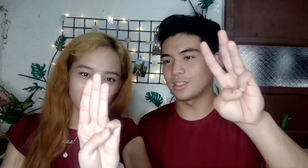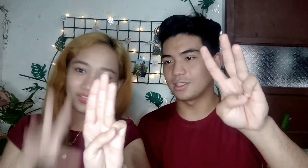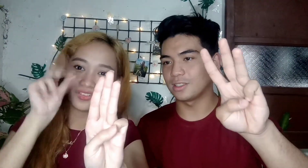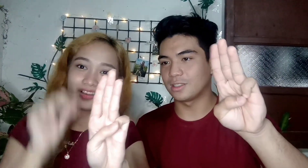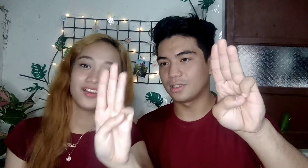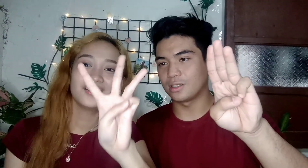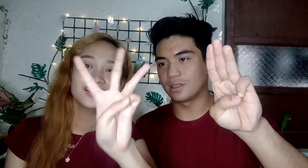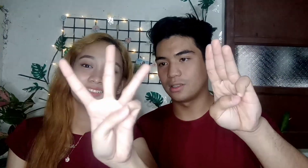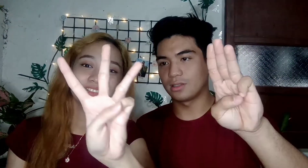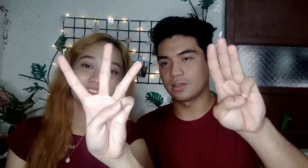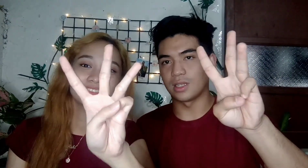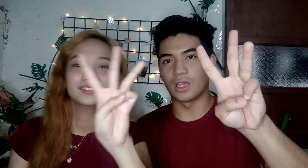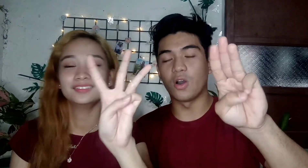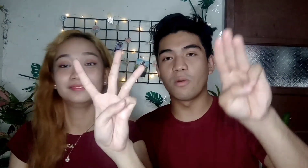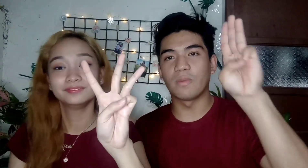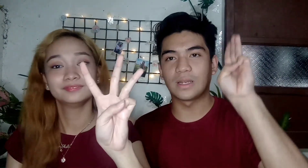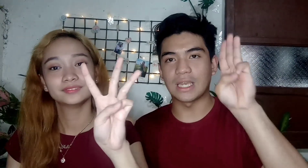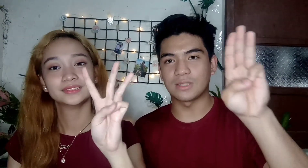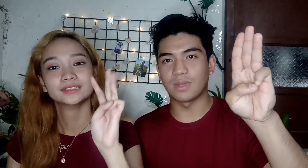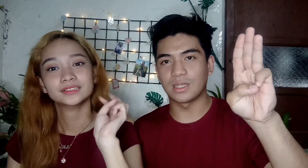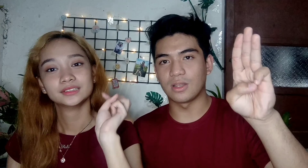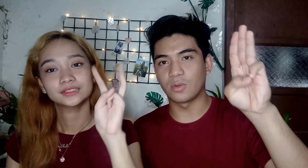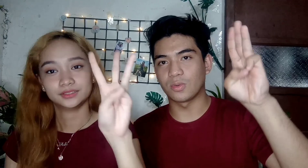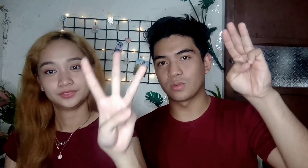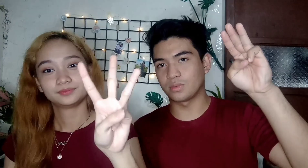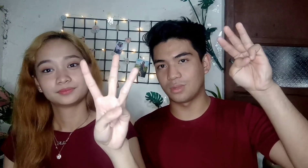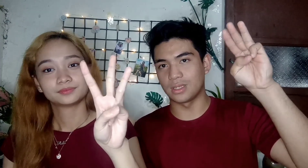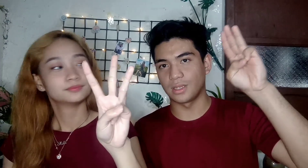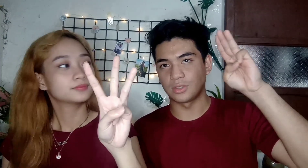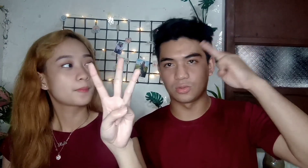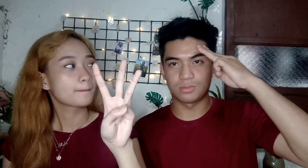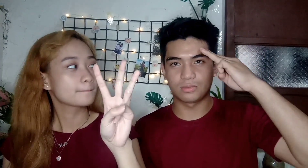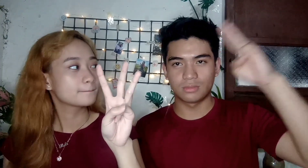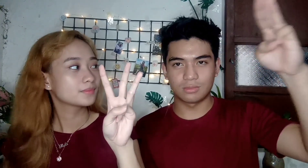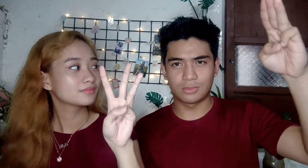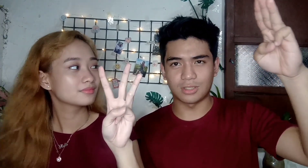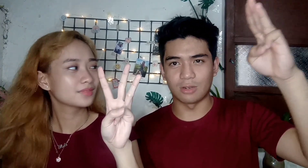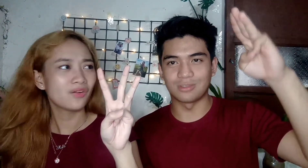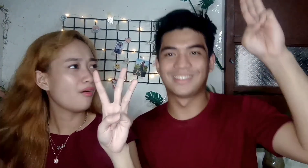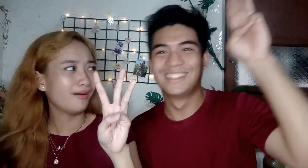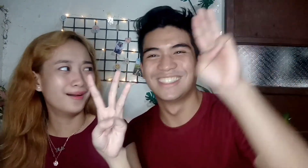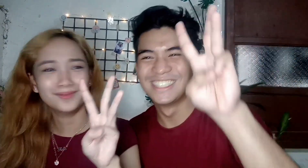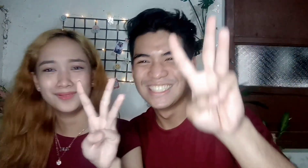yan. Oh, guys, mali daw yung ganyan nyo. Salute.